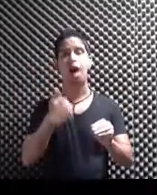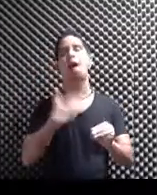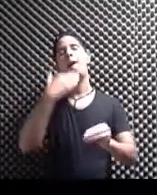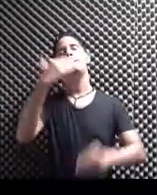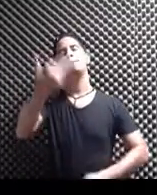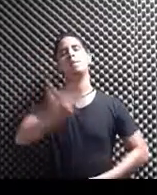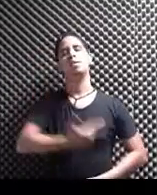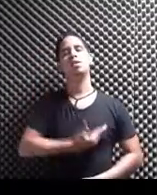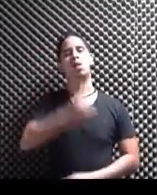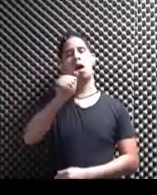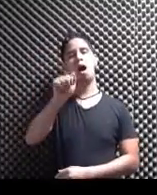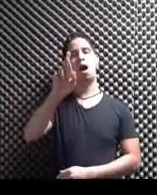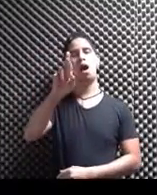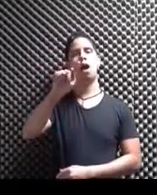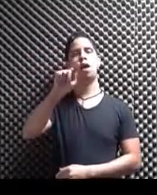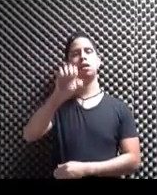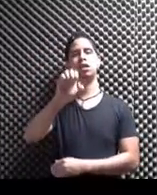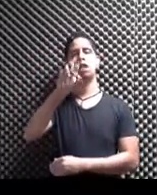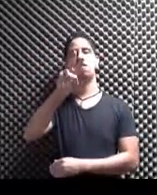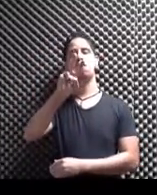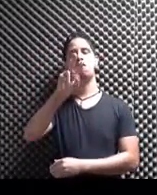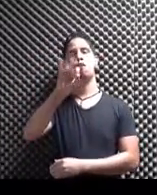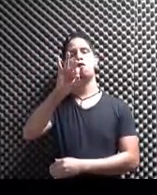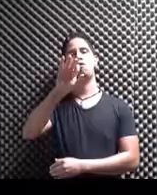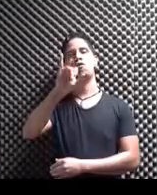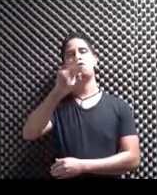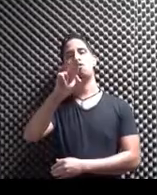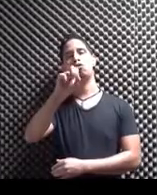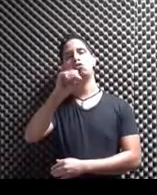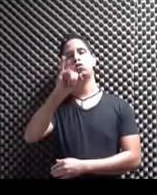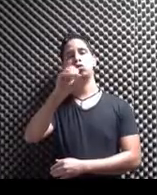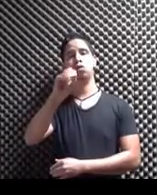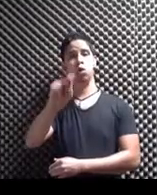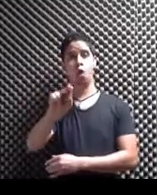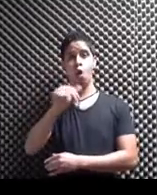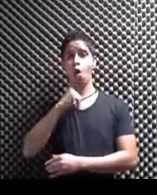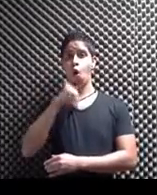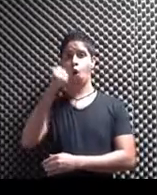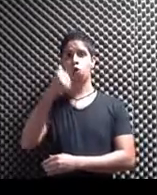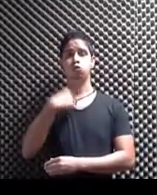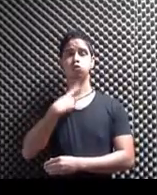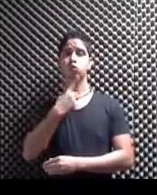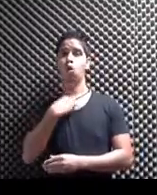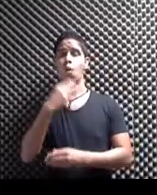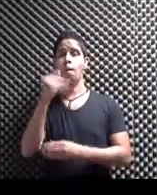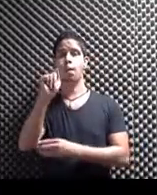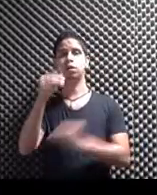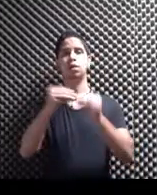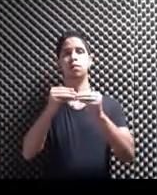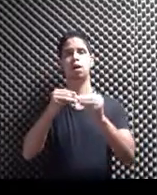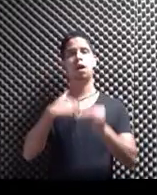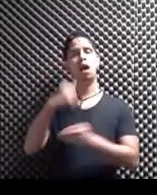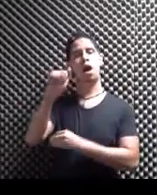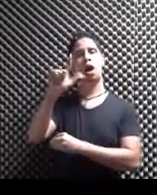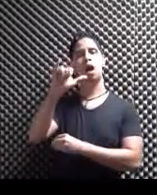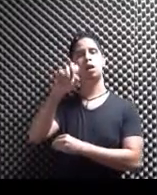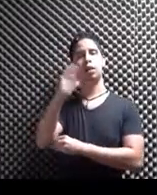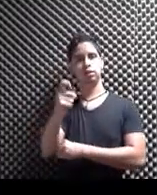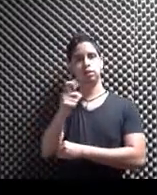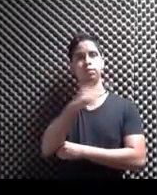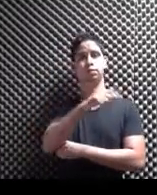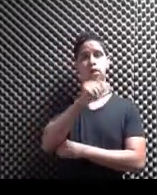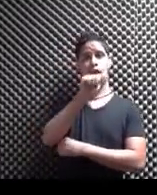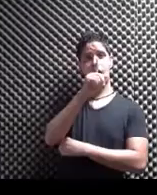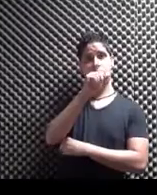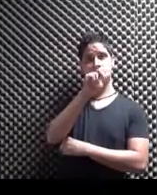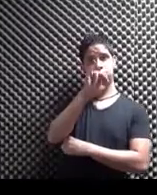es que estaba esperando todo. Ah, viste, pues, ahí está. Bienvenidos a Artefusión. Otro martes más. ¿Y quién tú eres? Alex Serrano. Ah, mira tú. ¿Y tú quién eres? Adriana Pantoja.